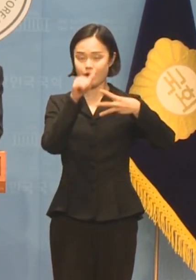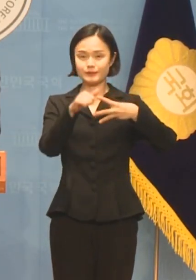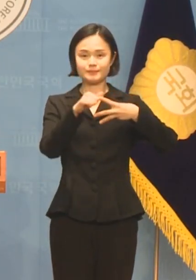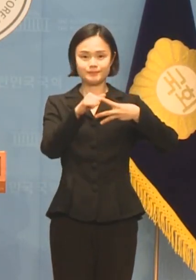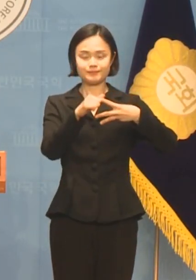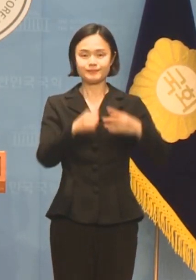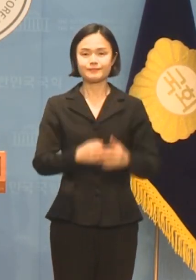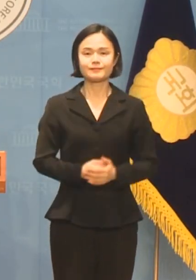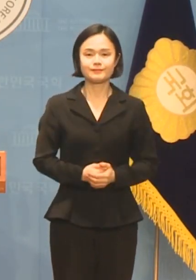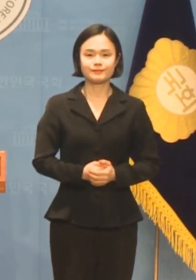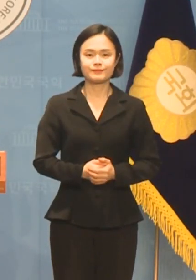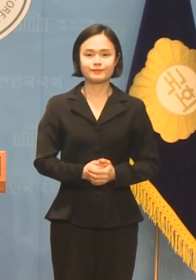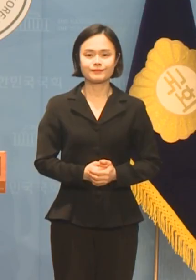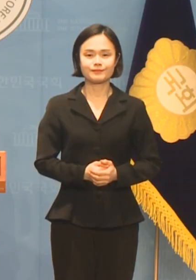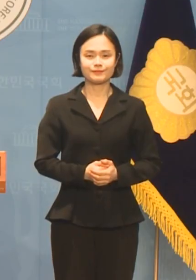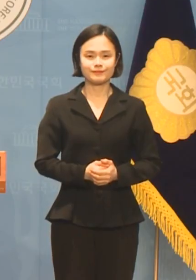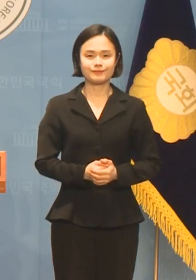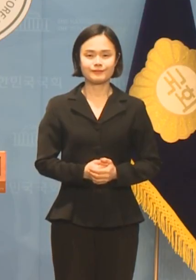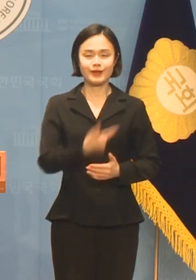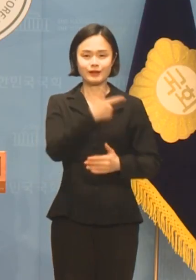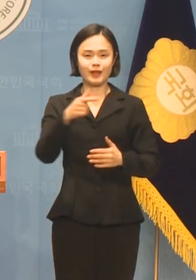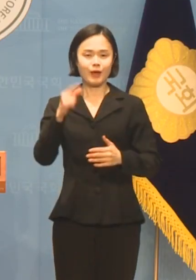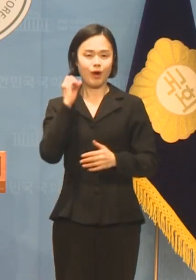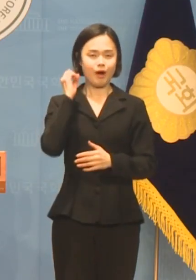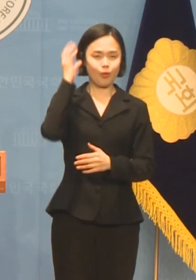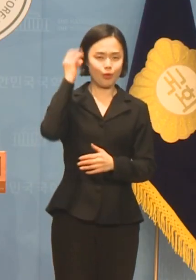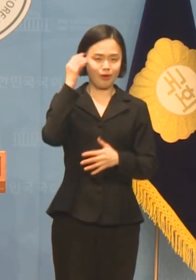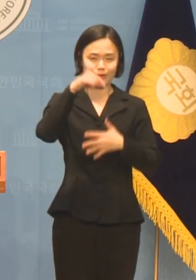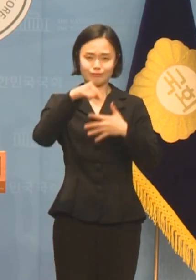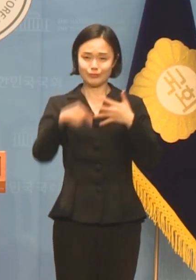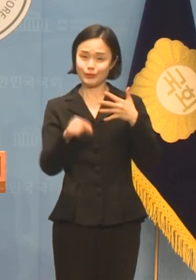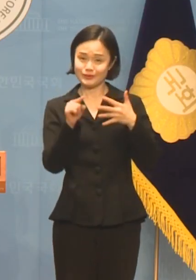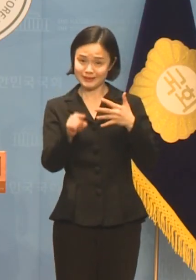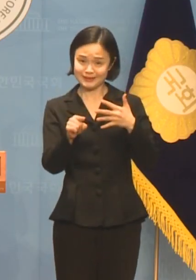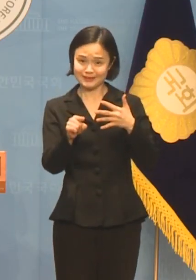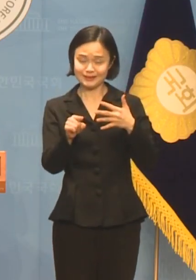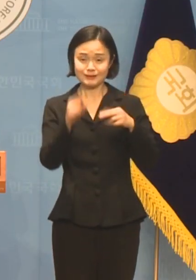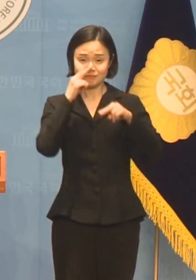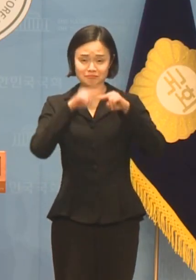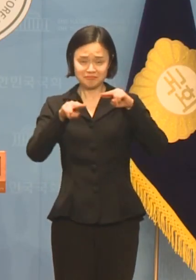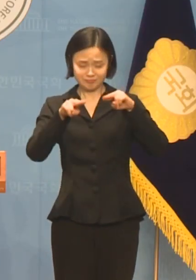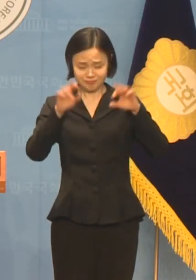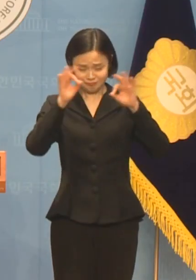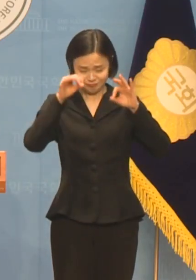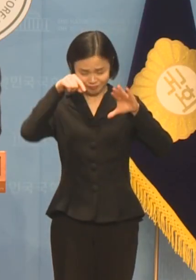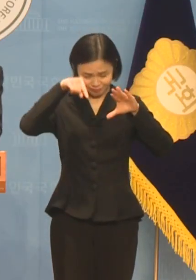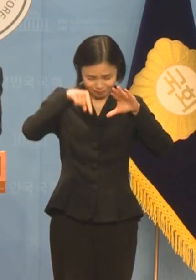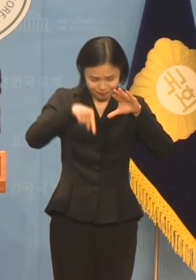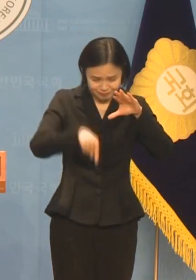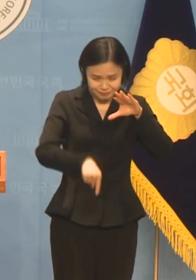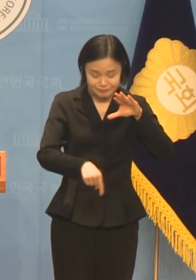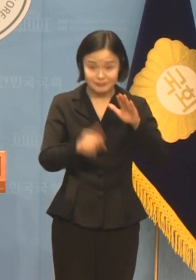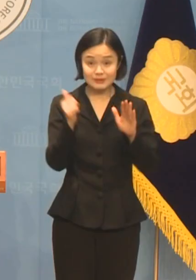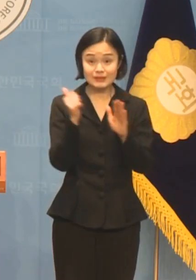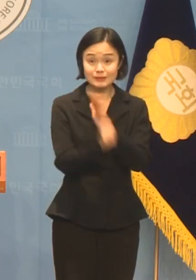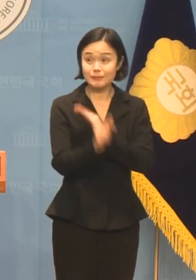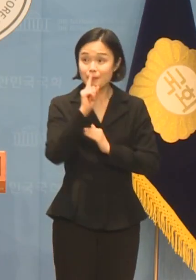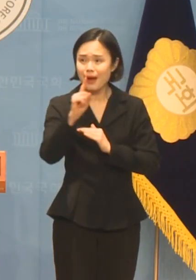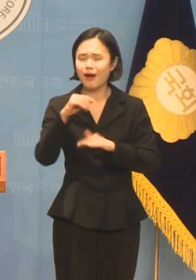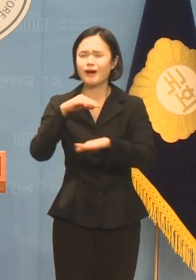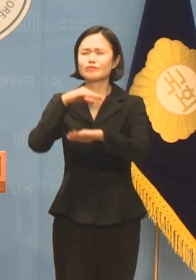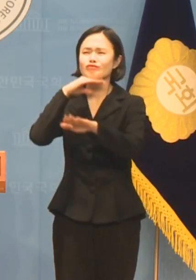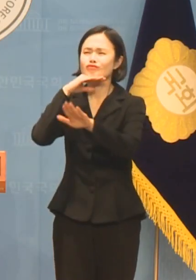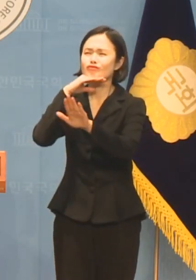먼저 대왕고래 프로젝트 실패라 단정할 때가 아닙니다. 동해 심해가스전